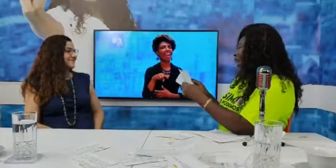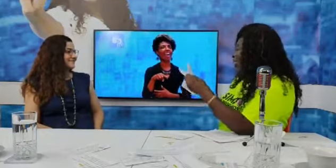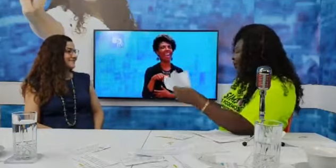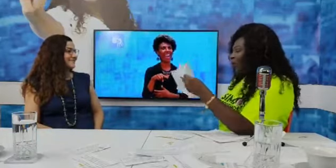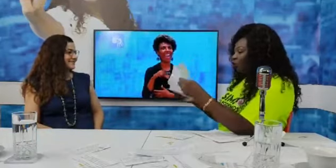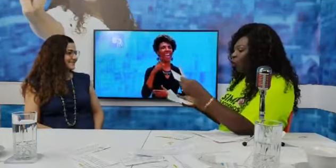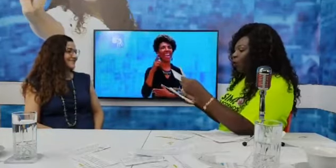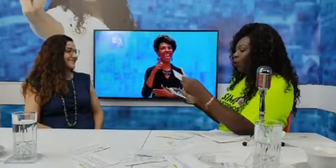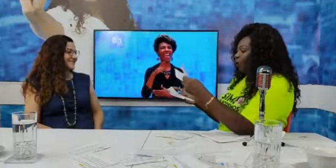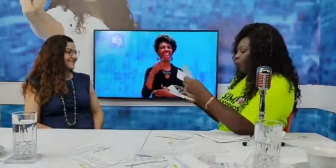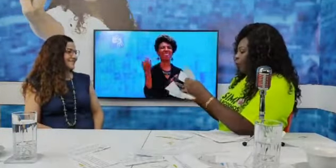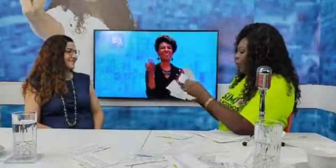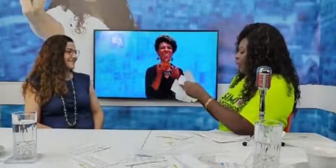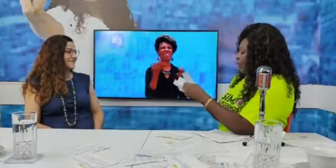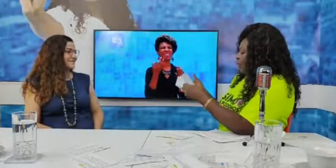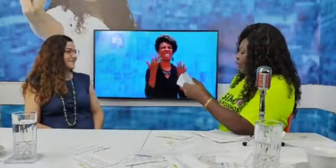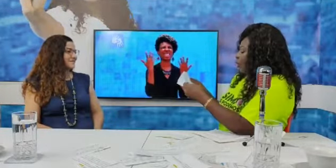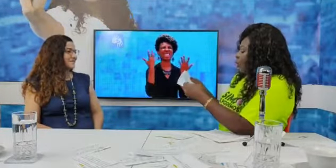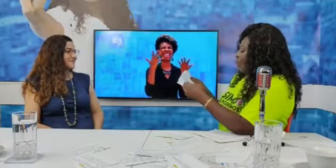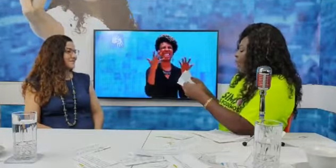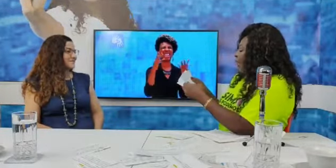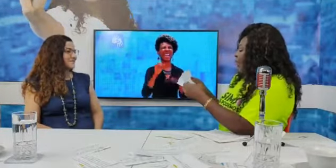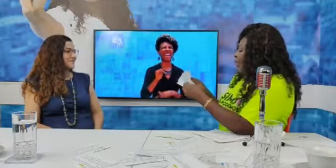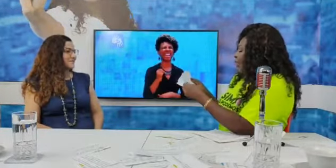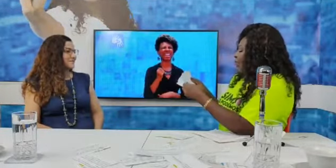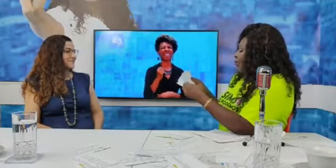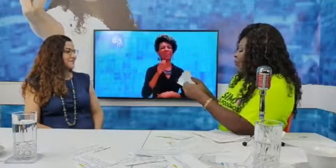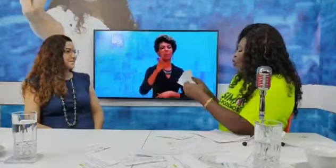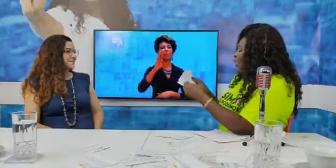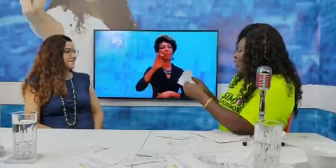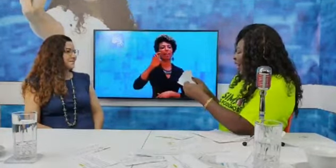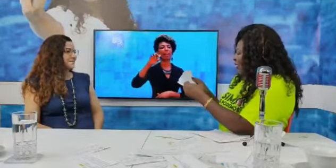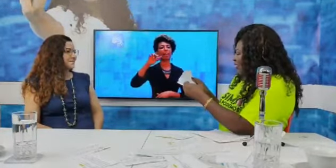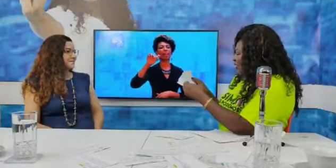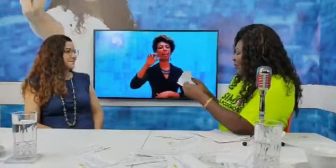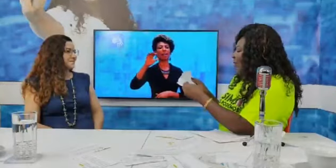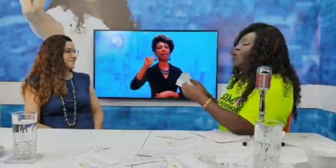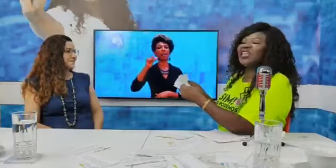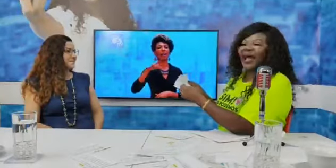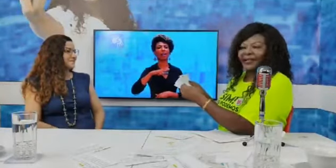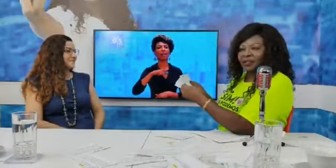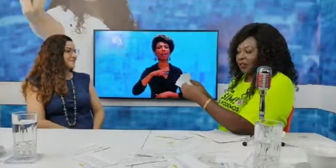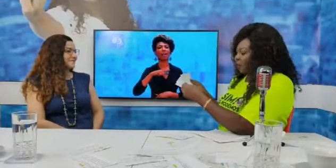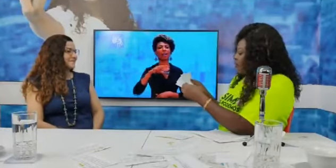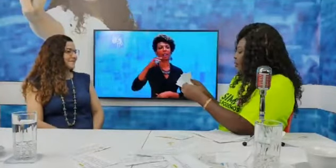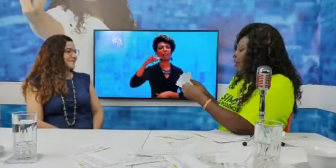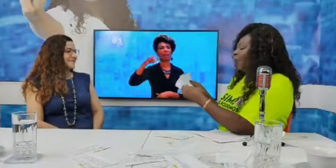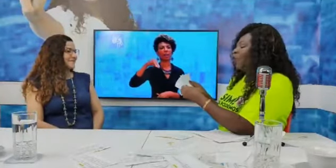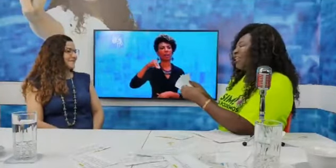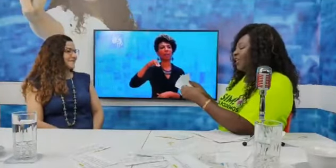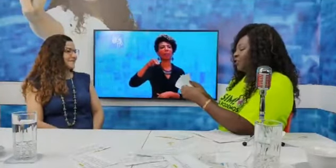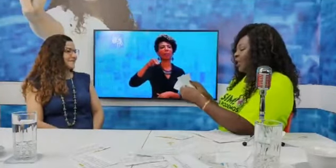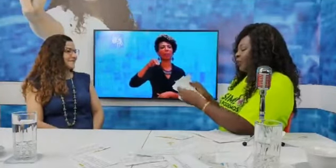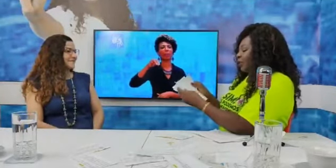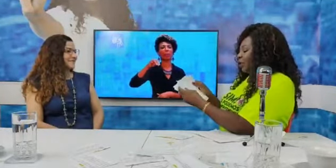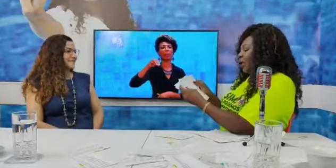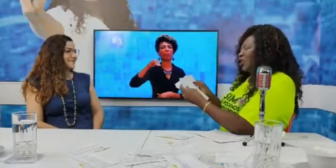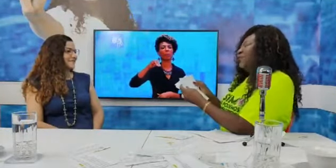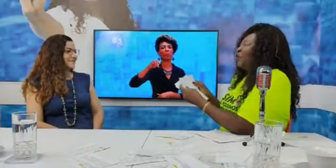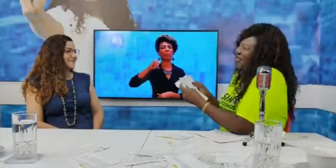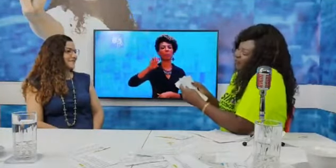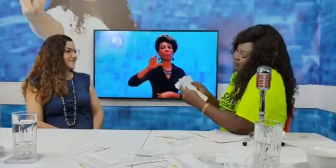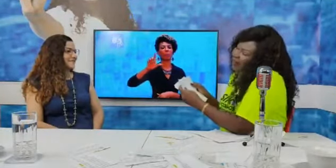demais. Arrebentou o programa. Bianca Melquiades. Melquiades. Não, é Melquiades, é porque